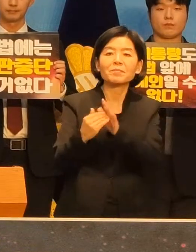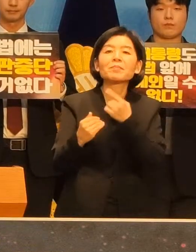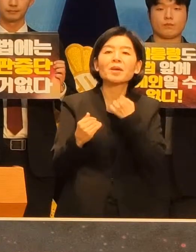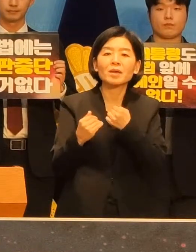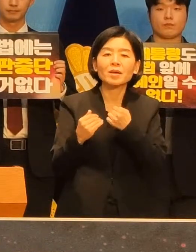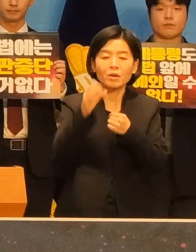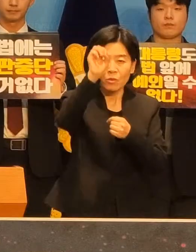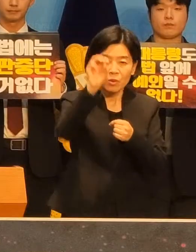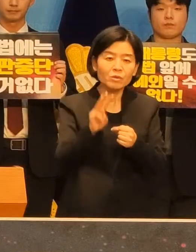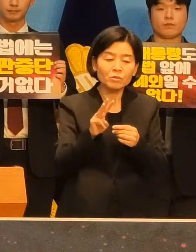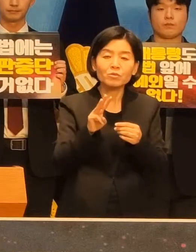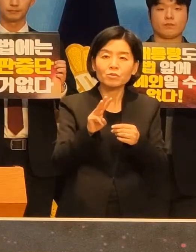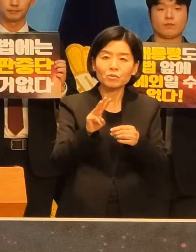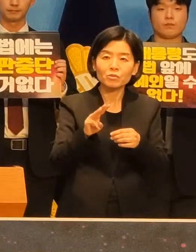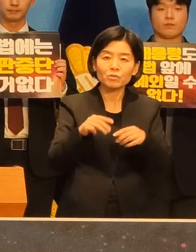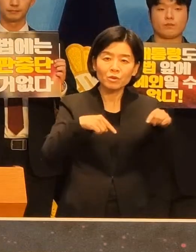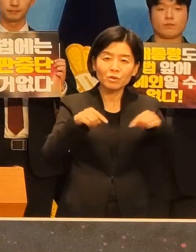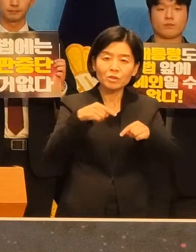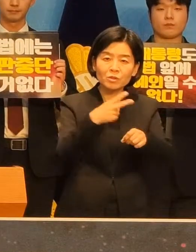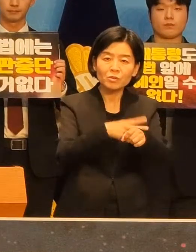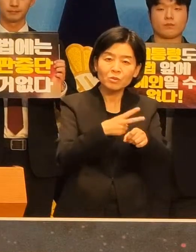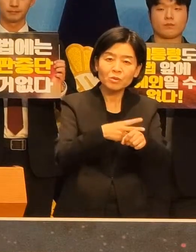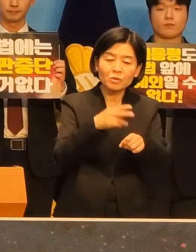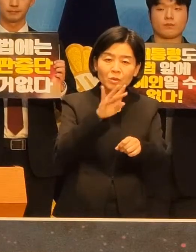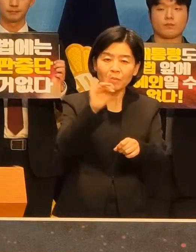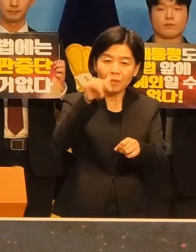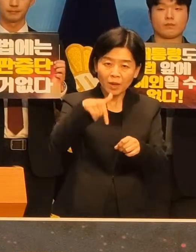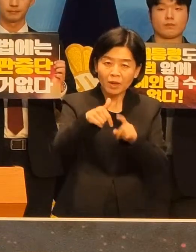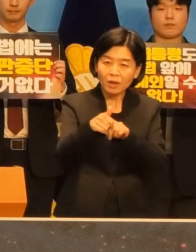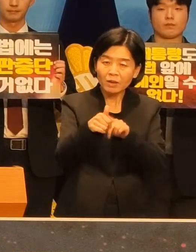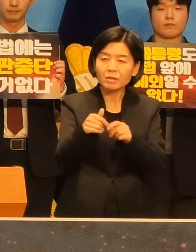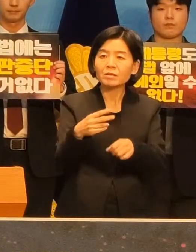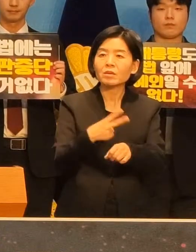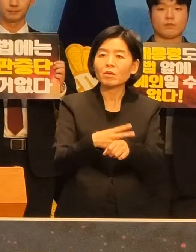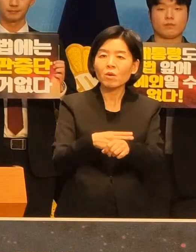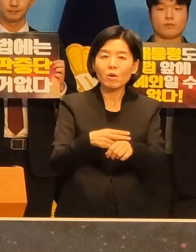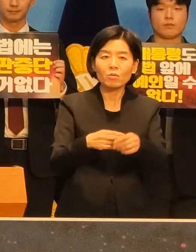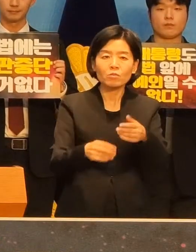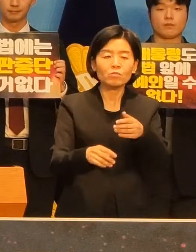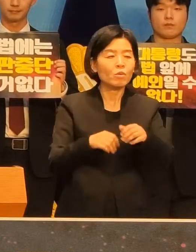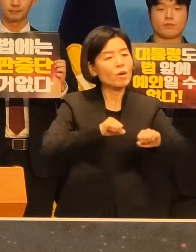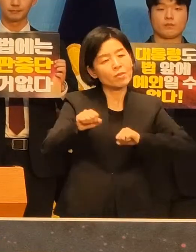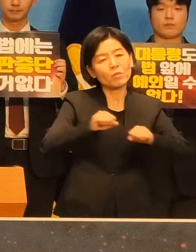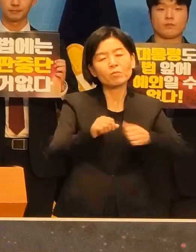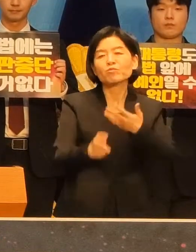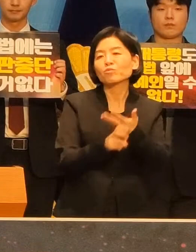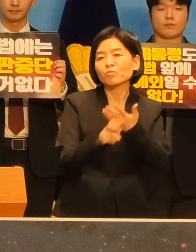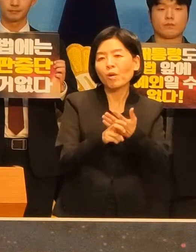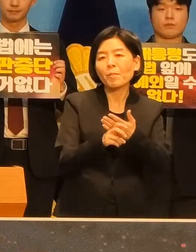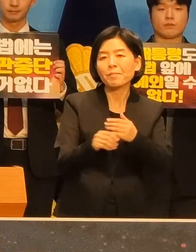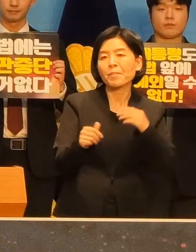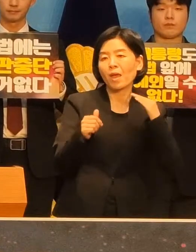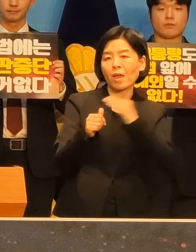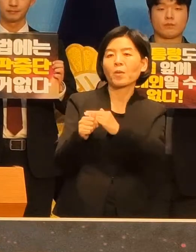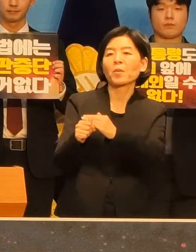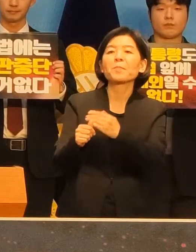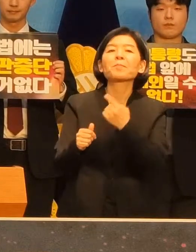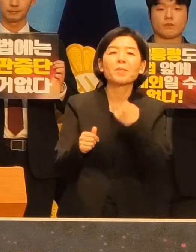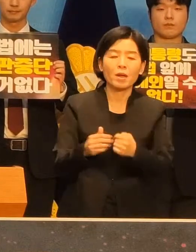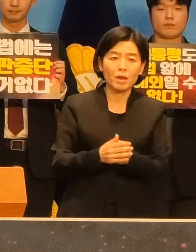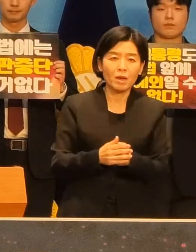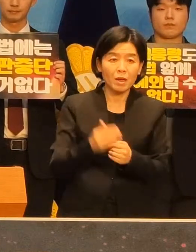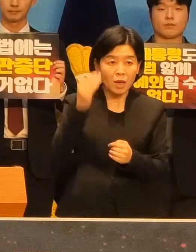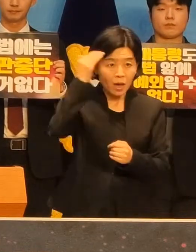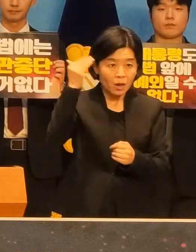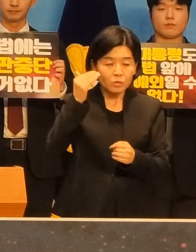백모 씨를 불법 선거 운동으로 해직시킨 바 있습니다. 오늘은 우리 한국의 매우 중대한 문제에 대해 단호히 목소리를